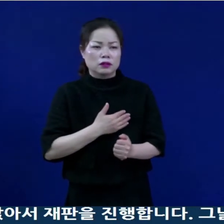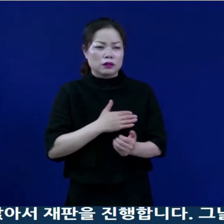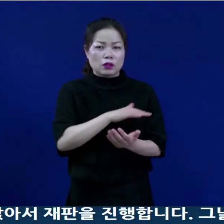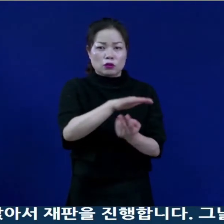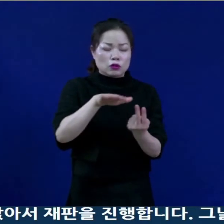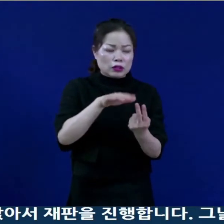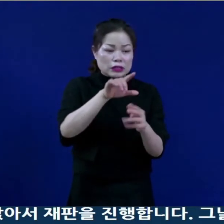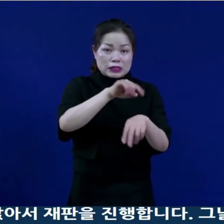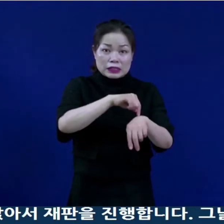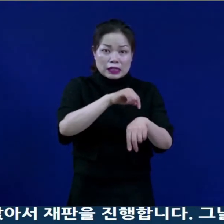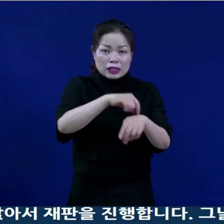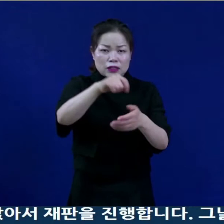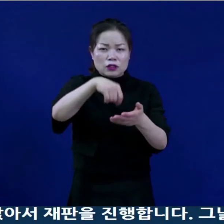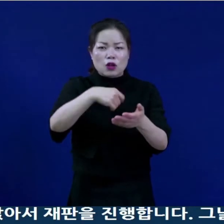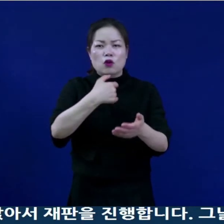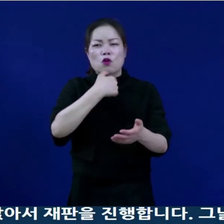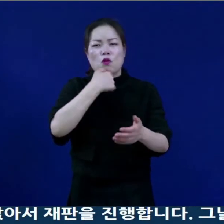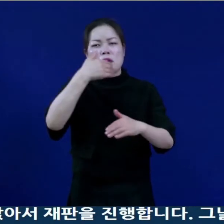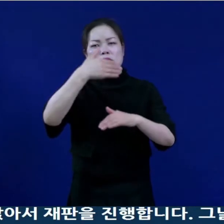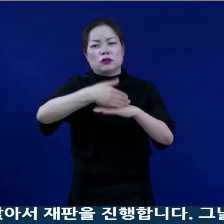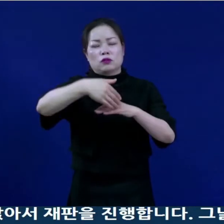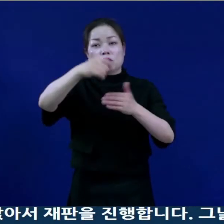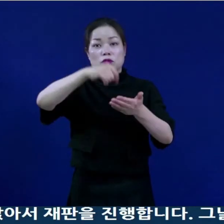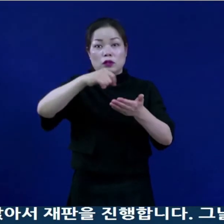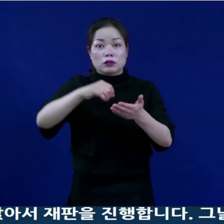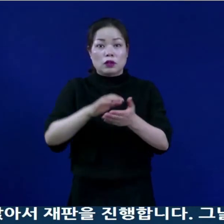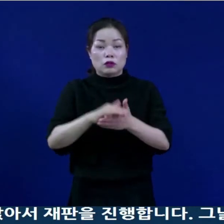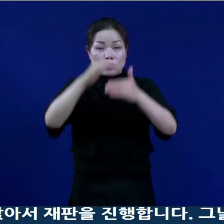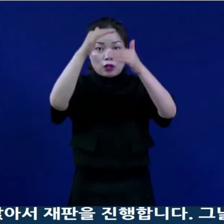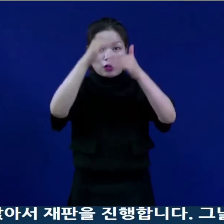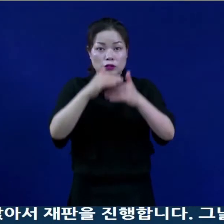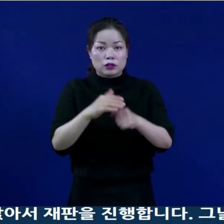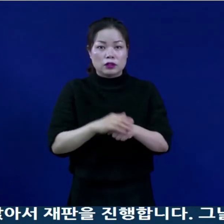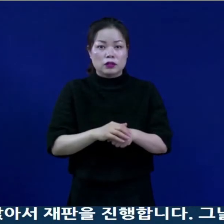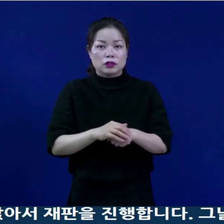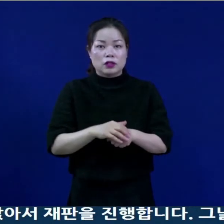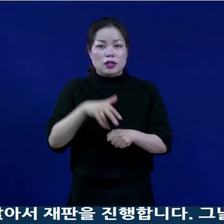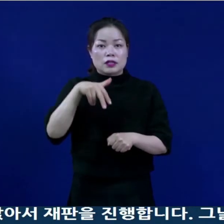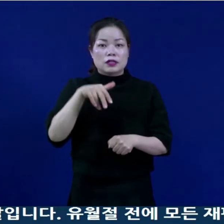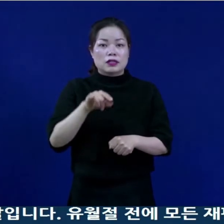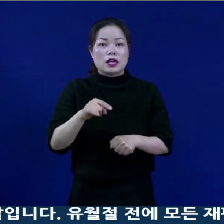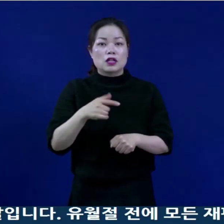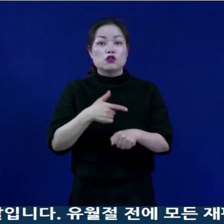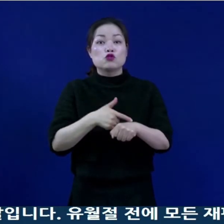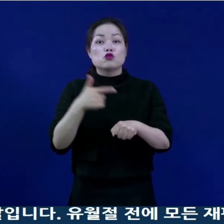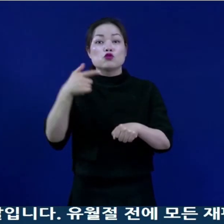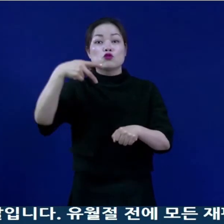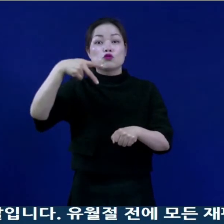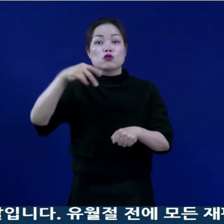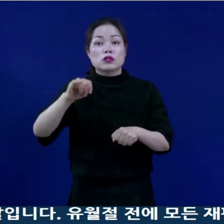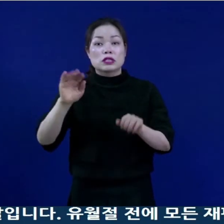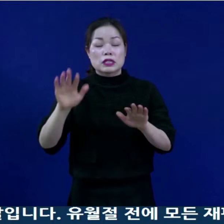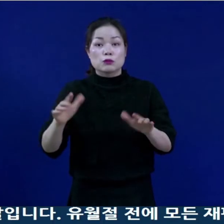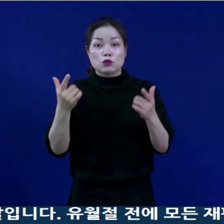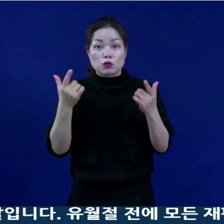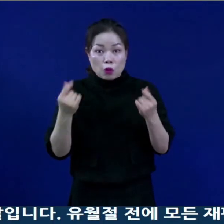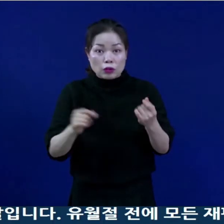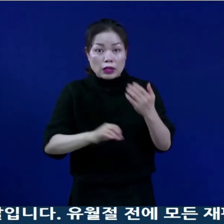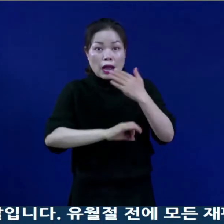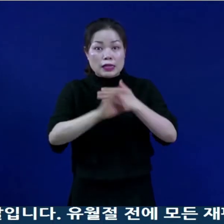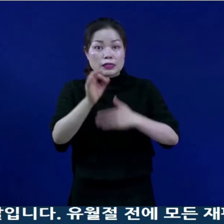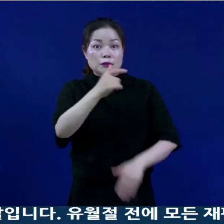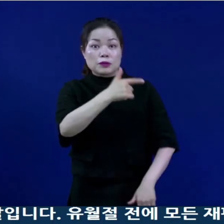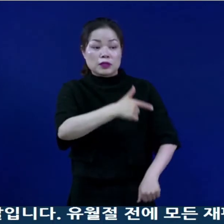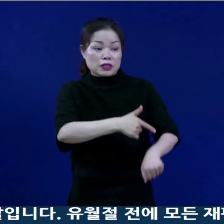기록할 때 로마식으로 시간을 기록했거든요. 본문에 등장하는 제6시는 로마 시간입니다. 지금과 똑같은 시간입니다. 아침